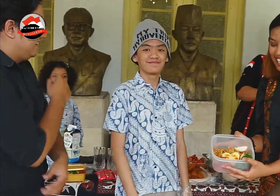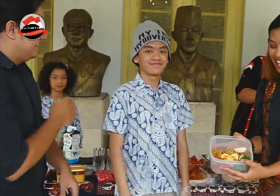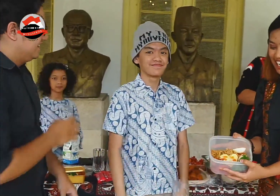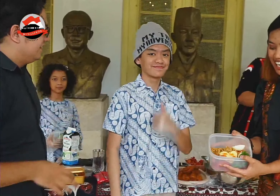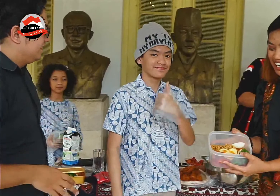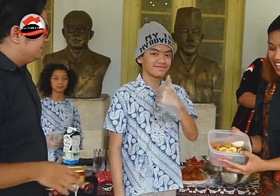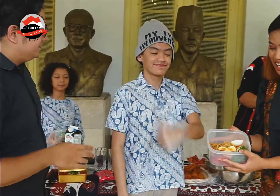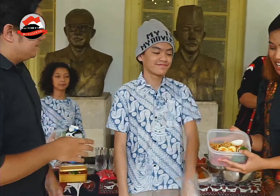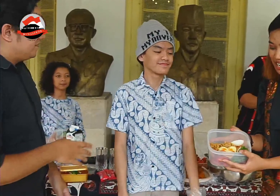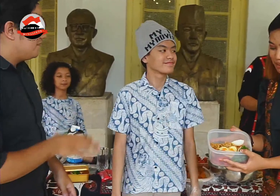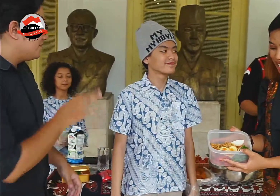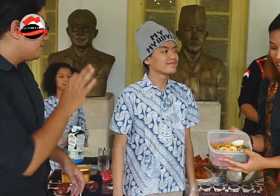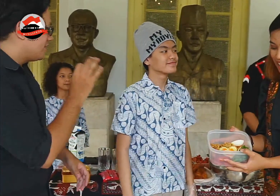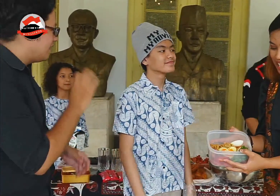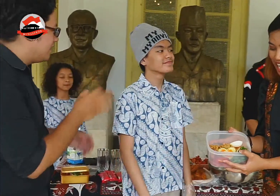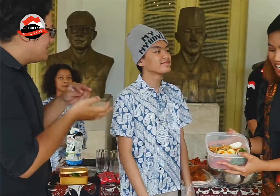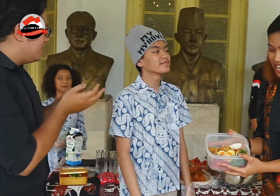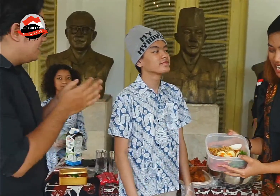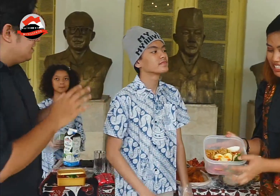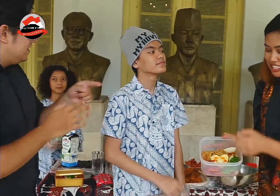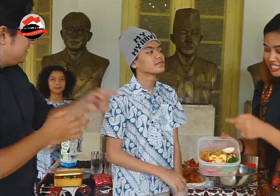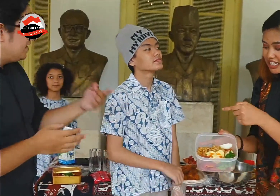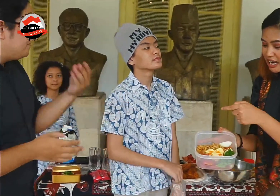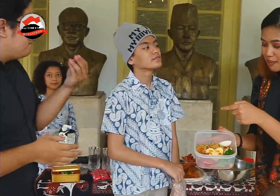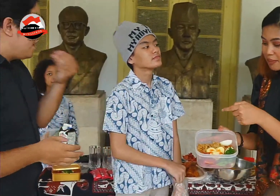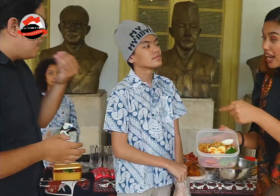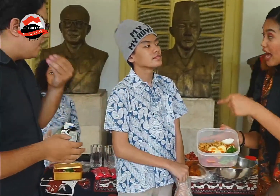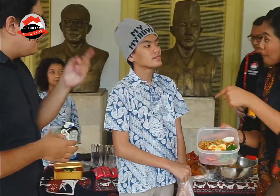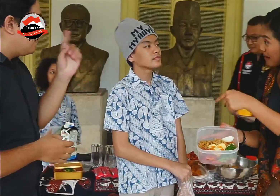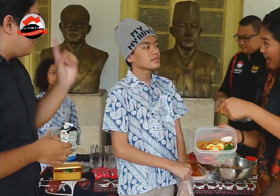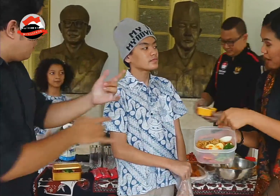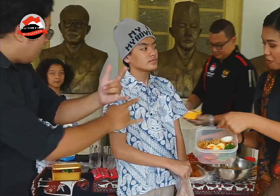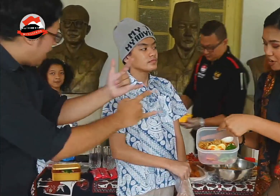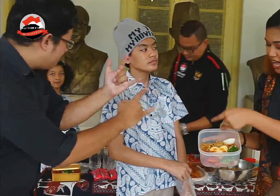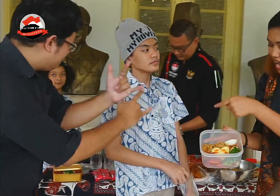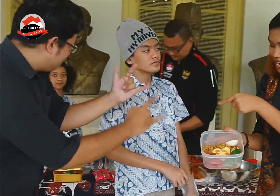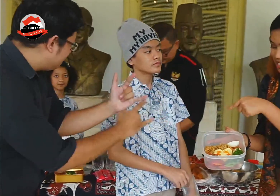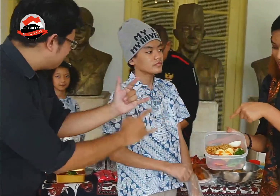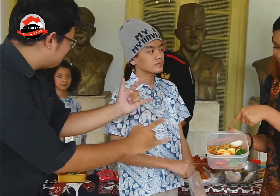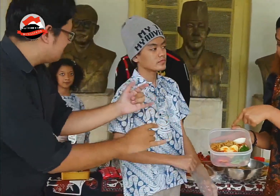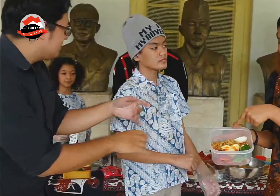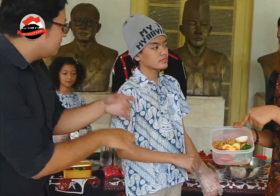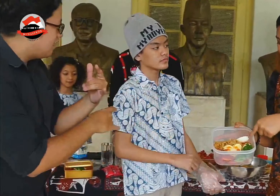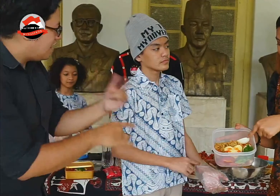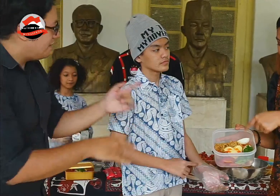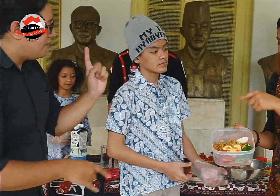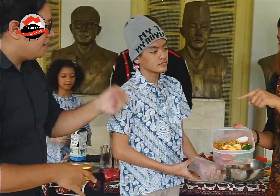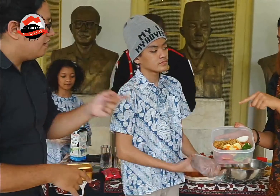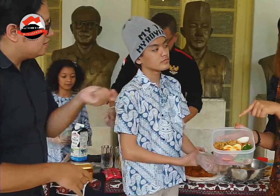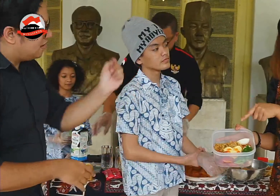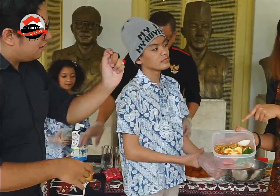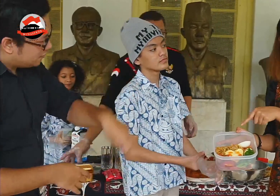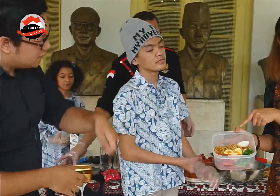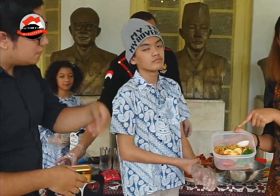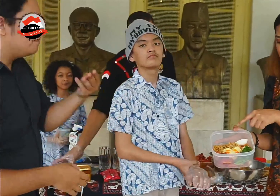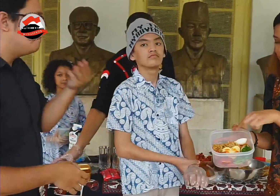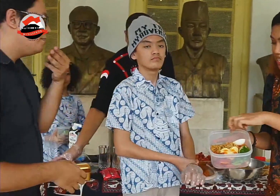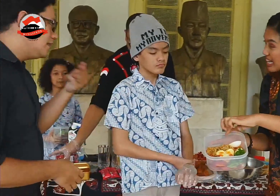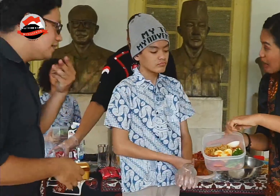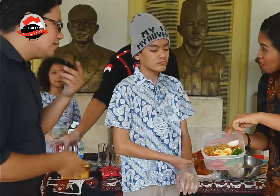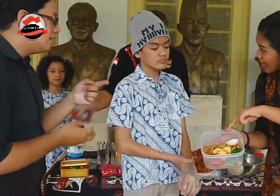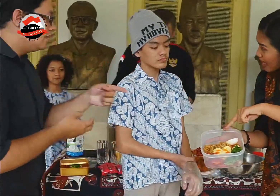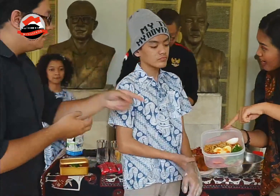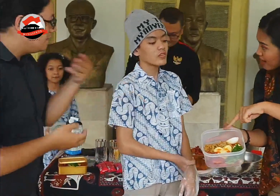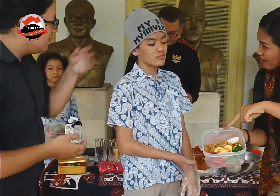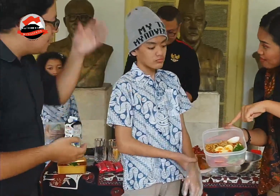Okay. Jadi ini makanannya ada apa namanya lengkap ya, Paul ya, ada sayurannya, ada mie-nya. Mie-nya